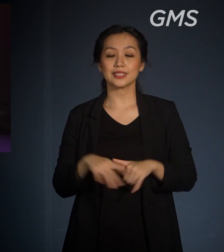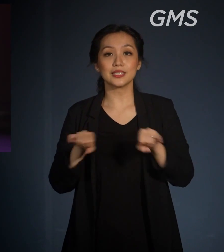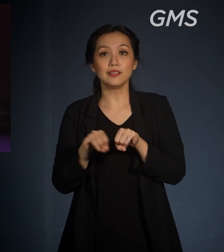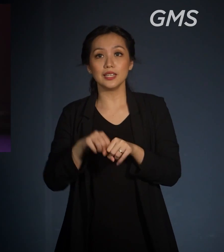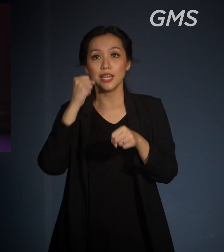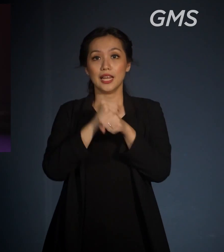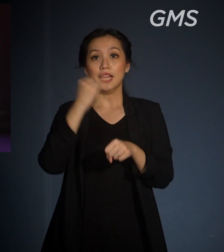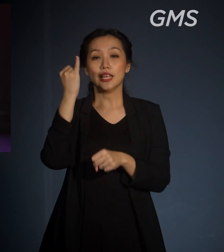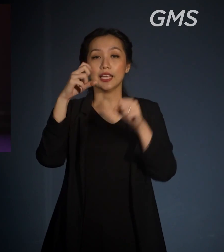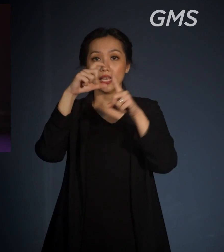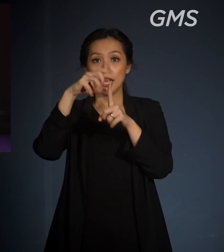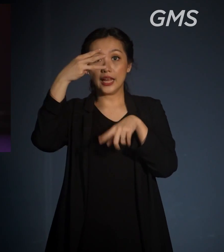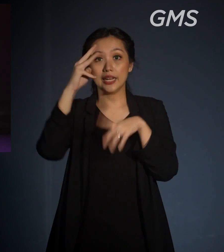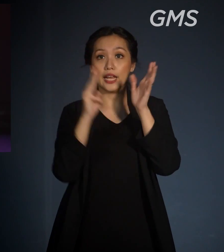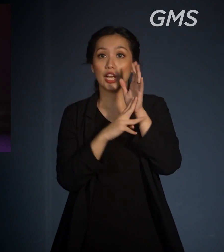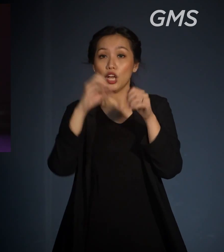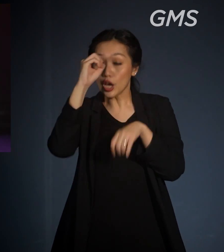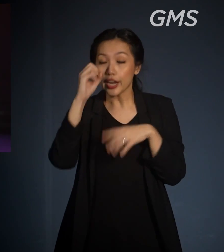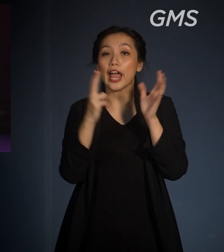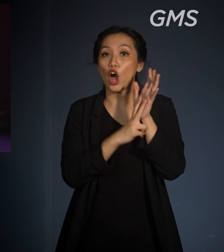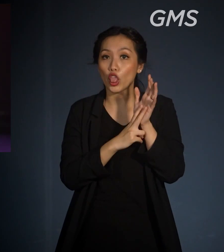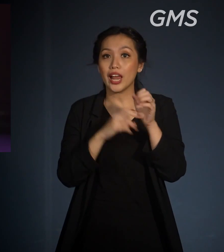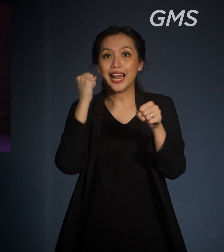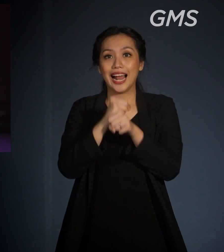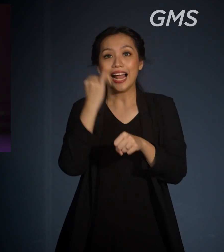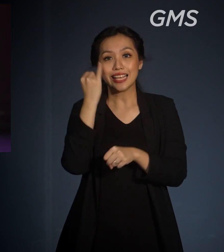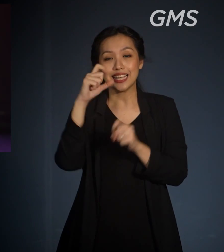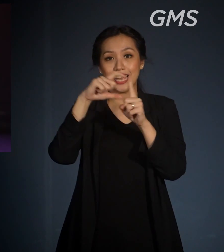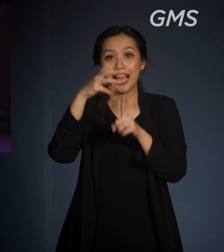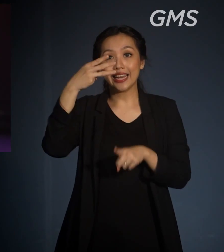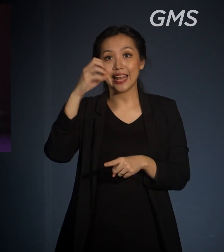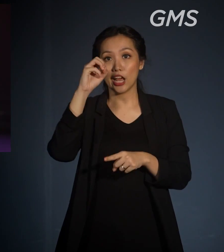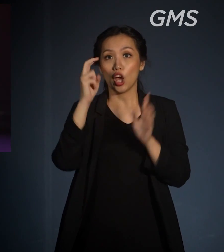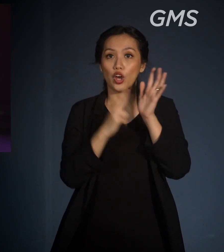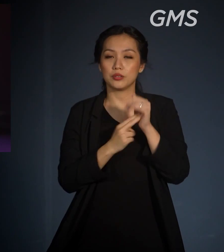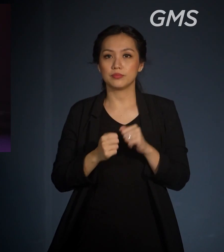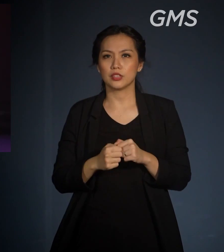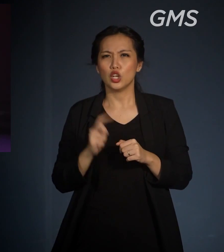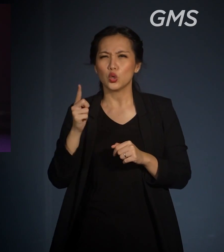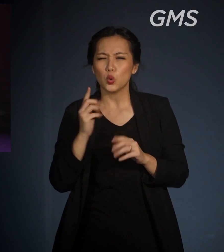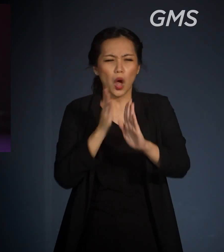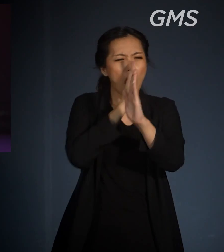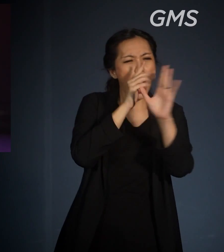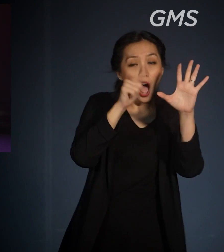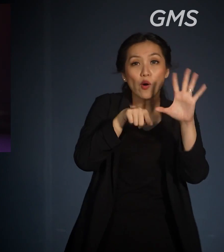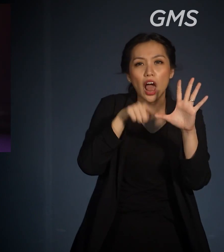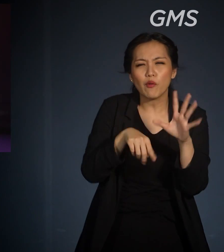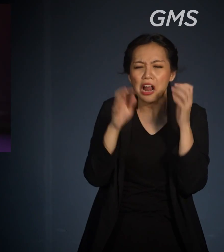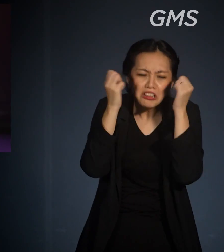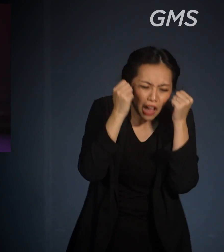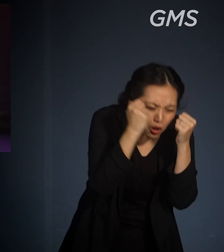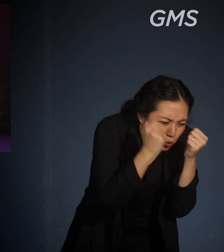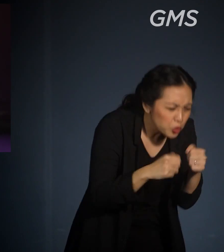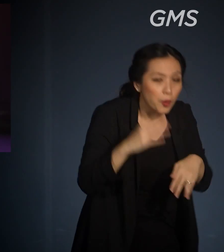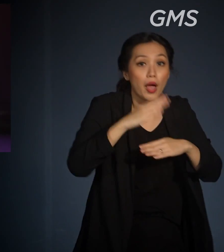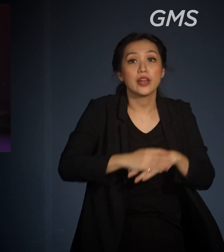Ya, dia itu lagi ketakutan dan dia bersembunyi terhadap orang-orang Midian. Ketika malaikat Tuhan,